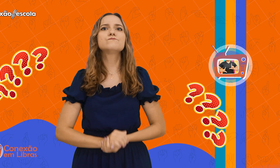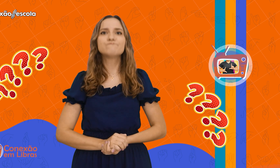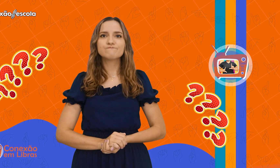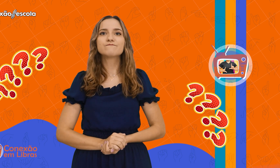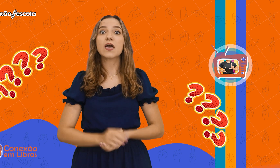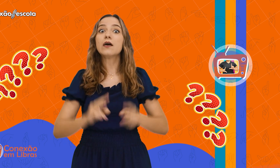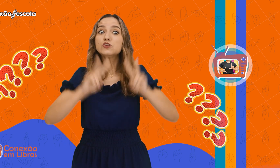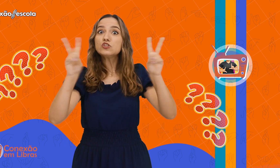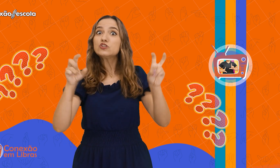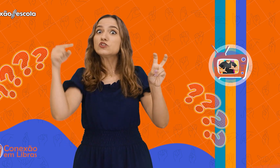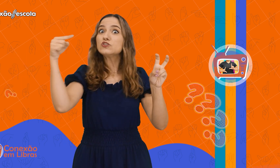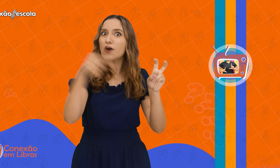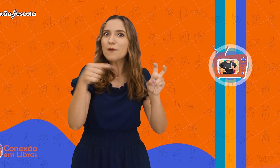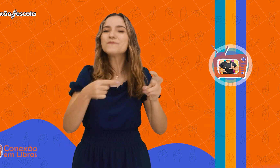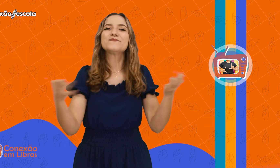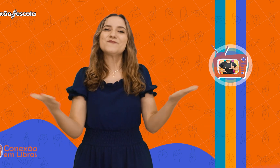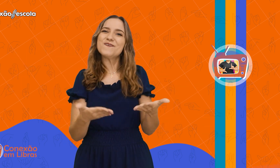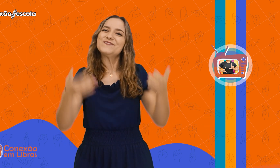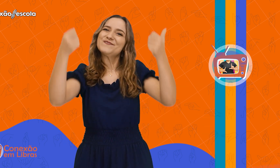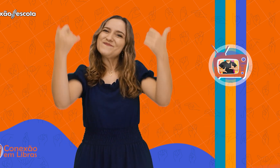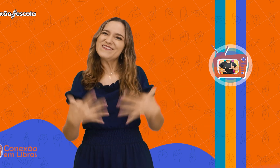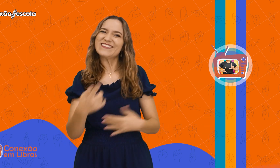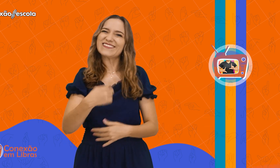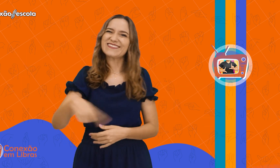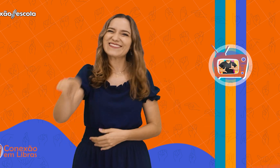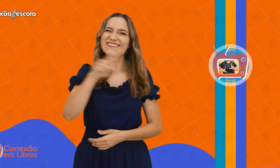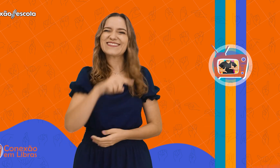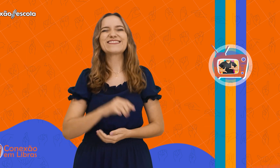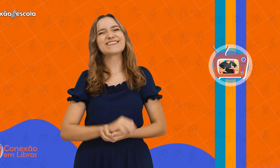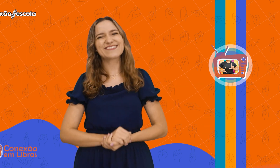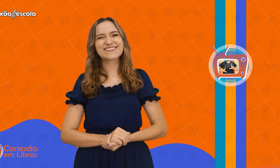sinais? É sobre isso que falaremos no programa de hoje.